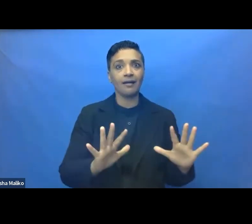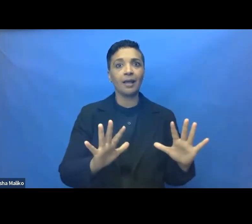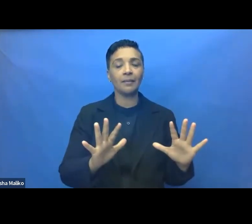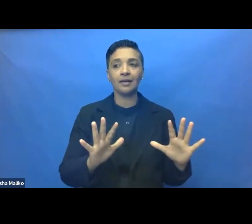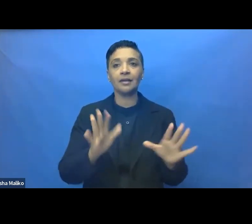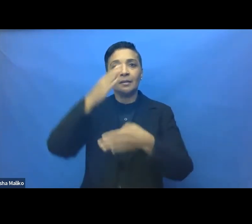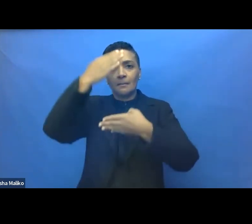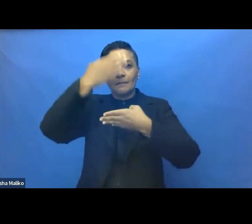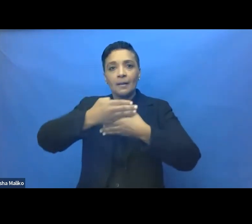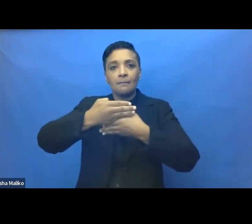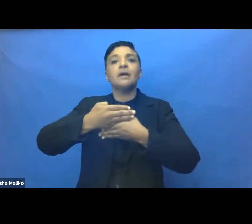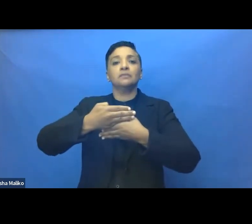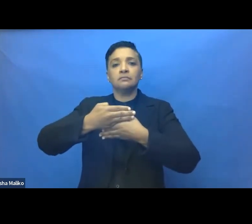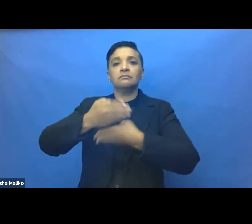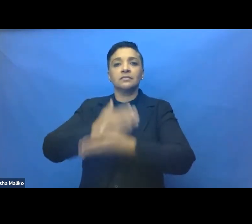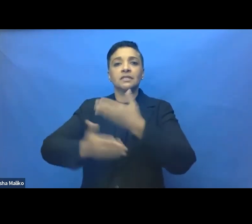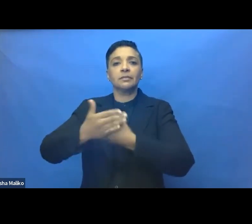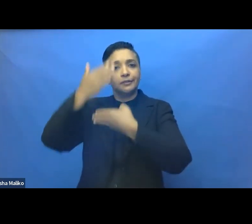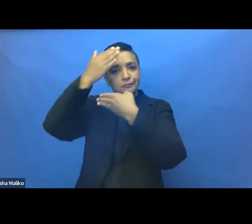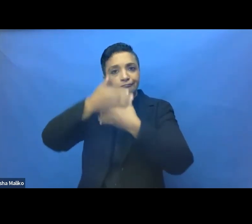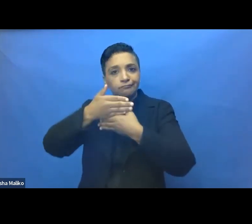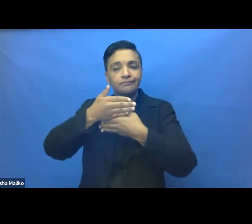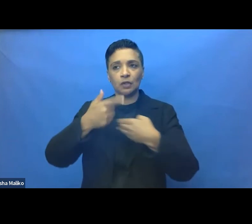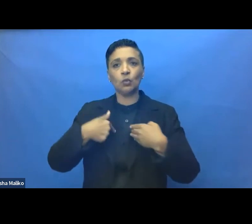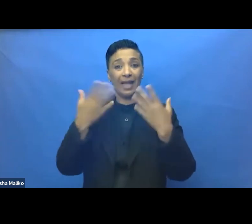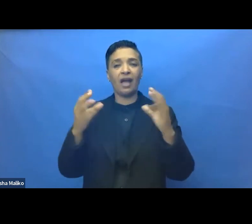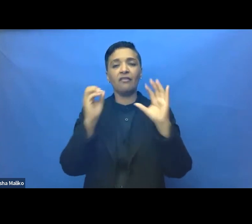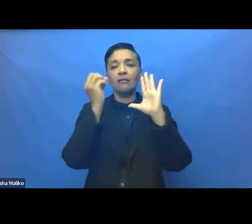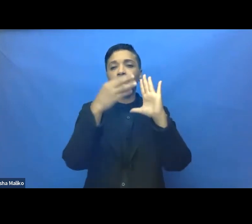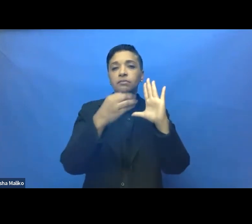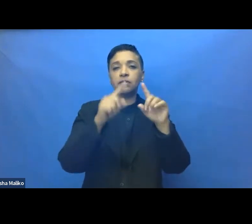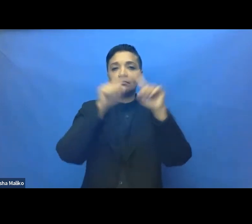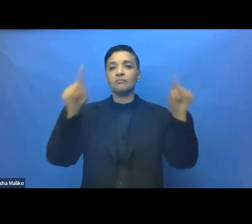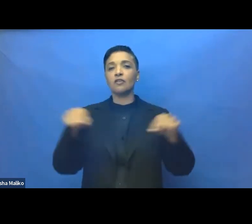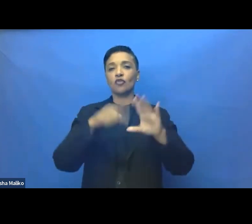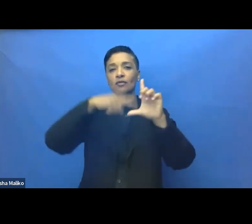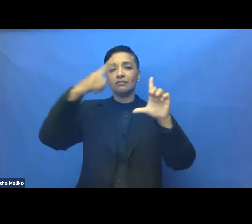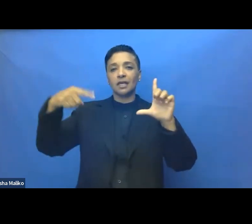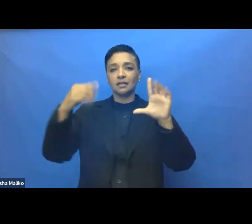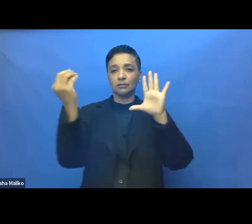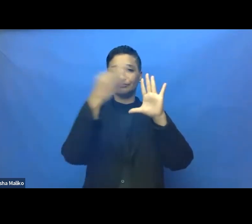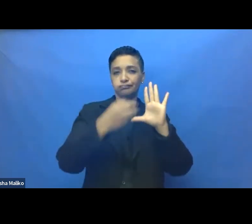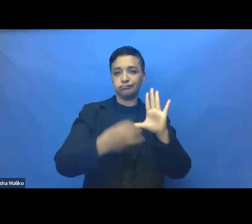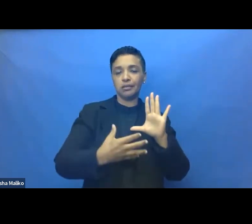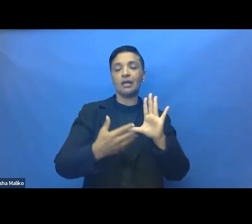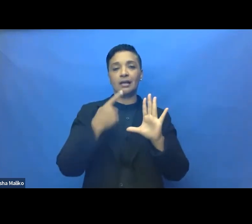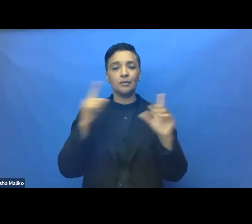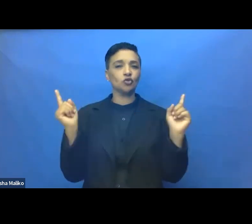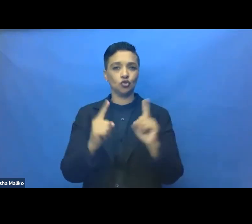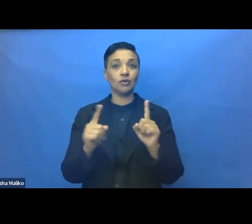eu des actions climatiques, il y a eu peu d'attention donnée aux